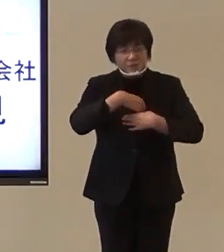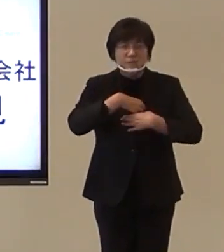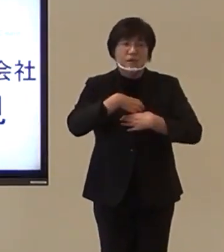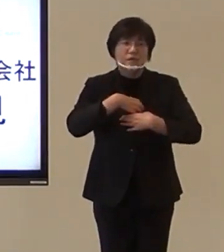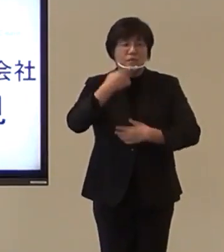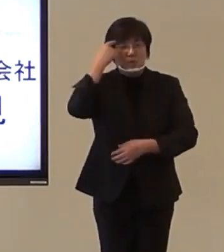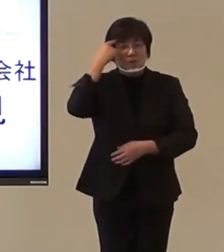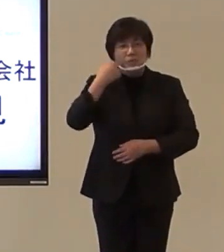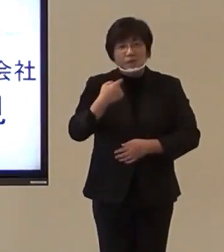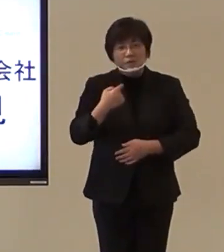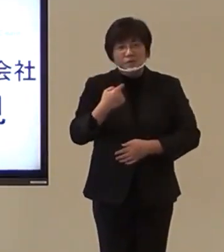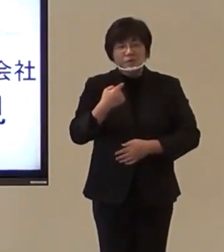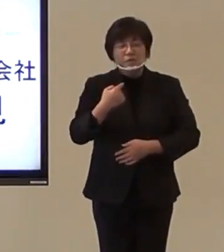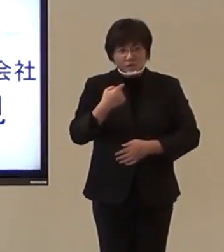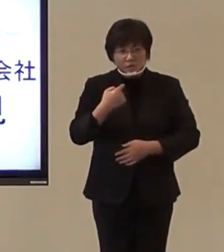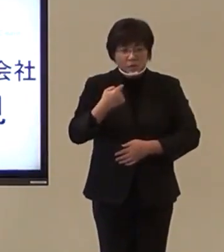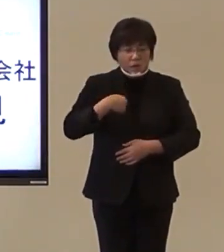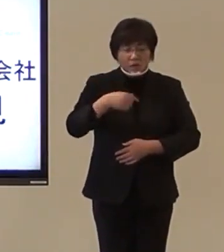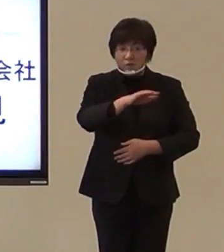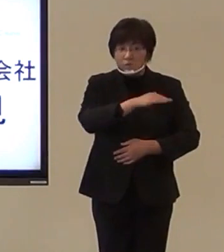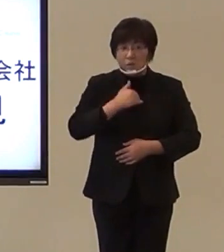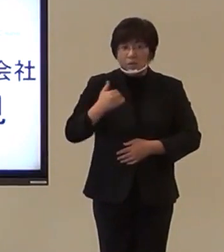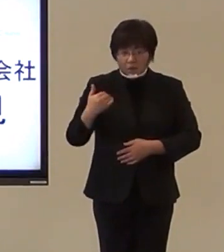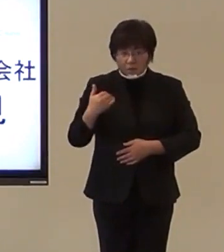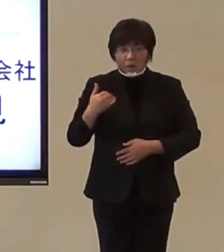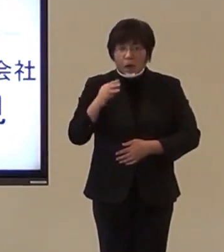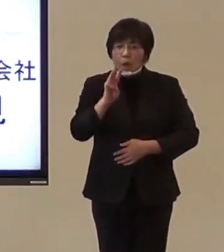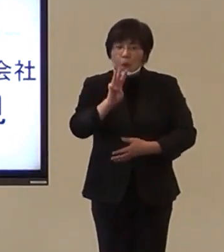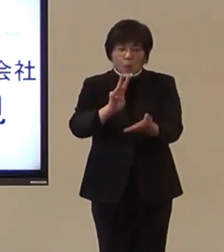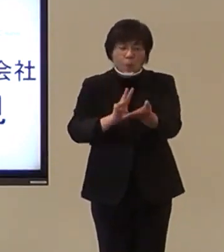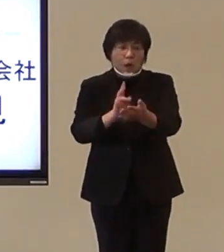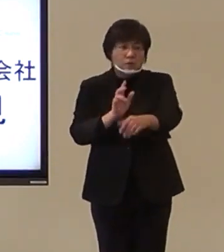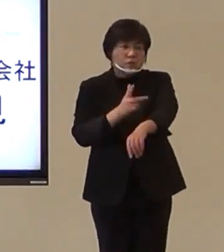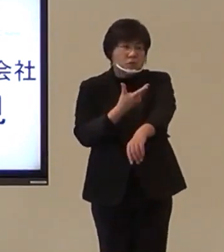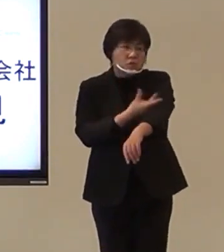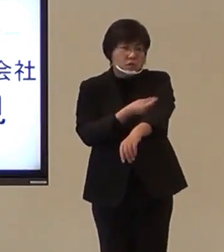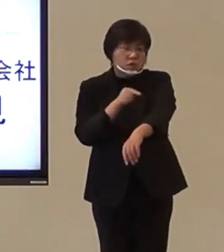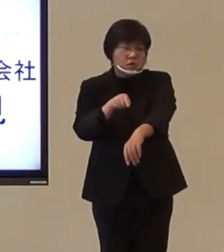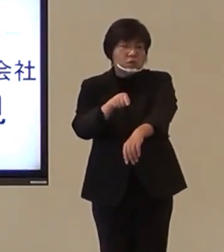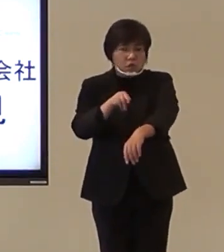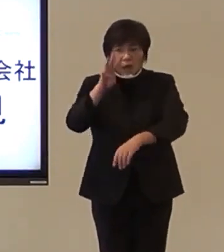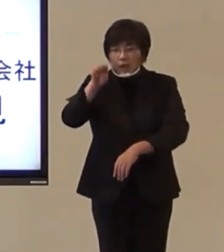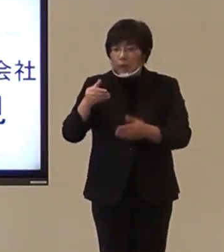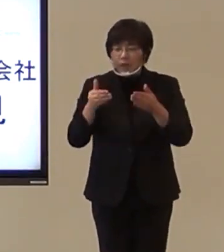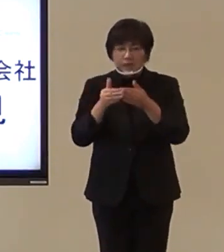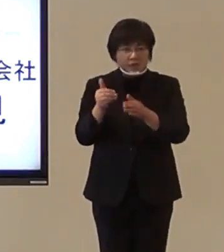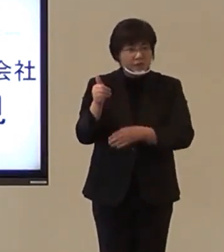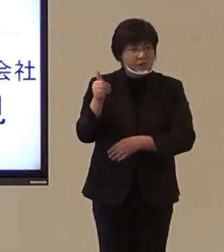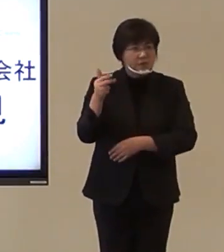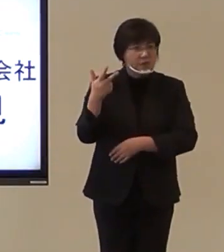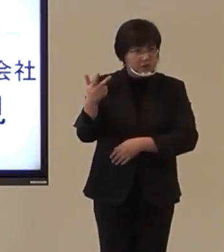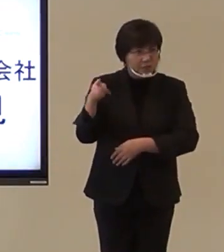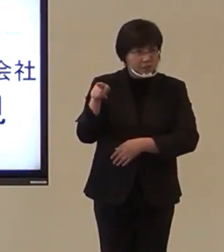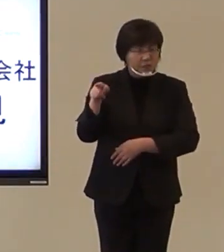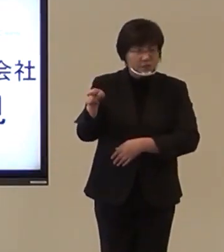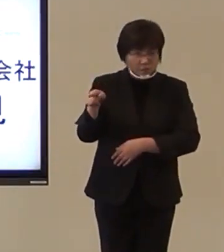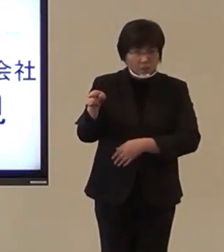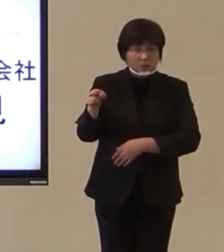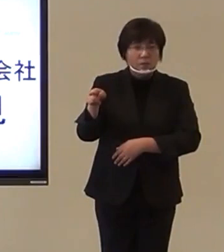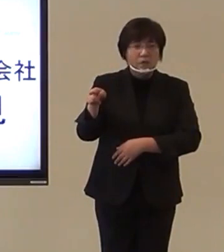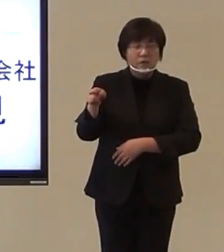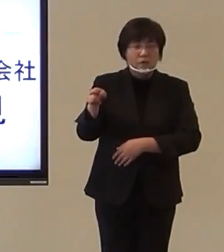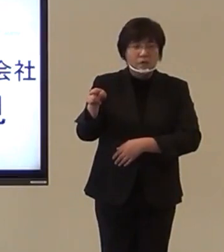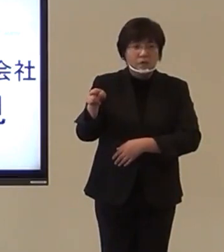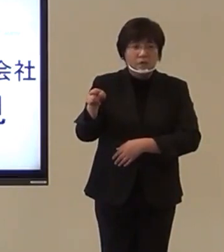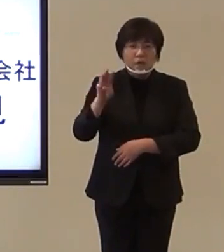ました。そして私どもはすでにワクチンということではですね、川崎市で小児のワクチンについてい